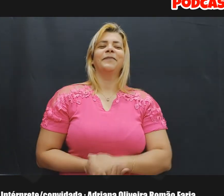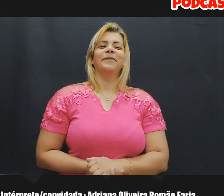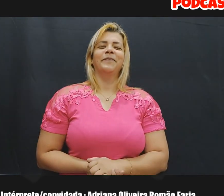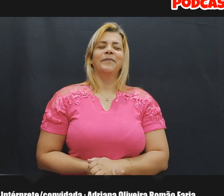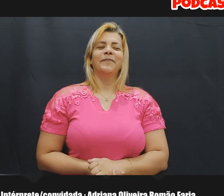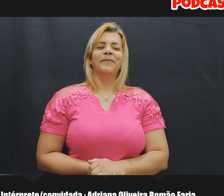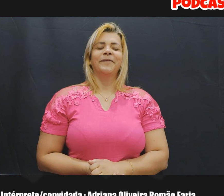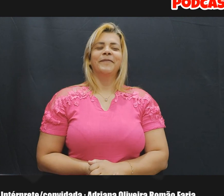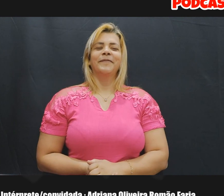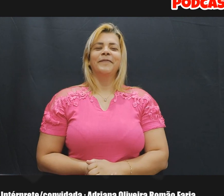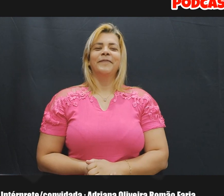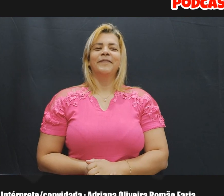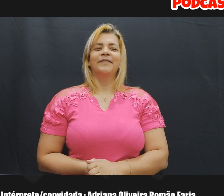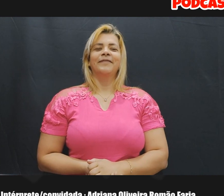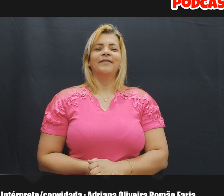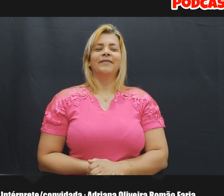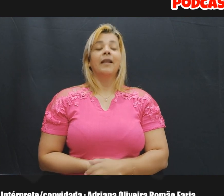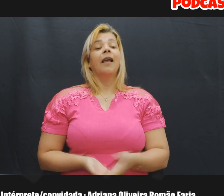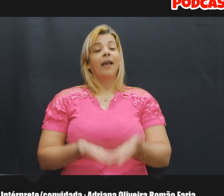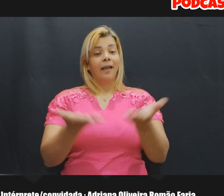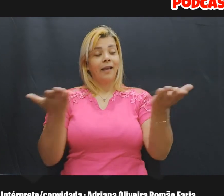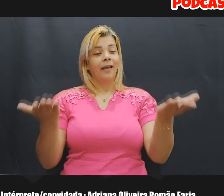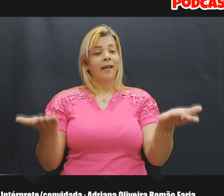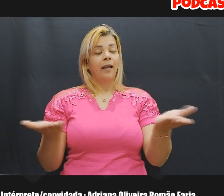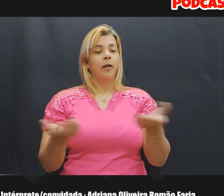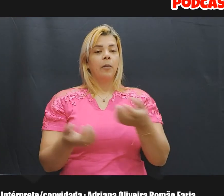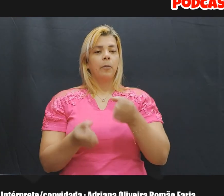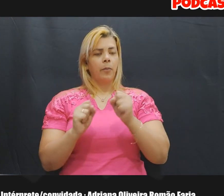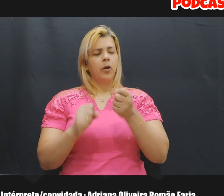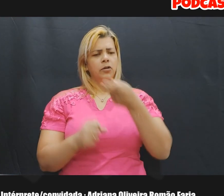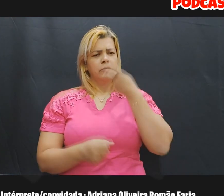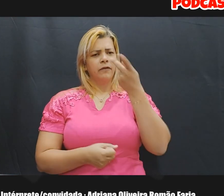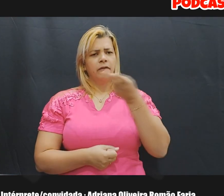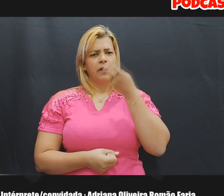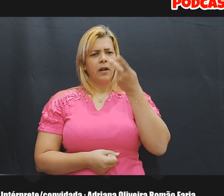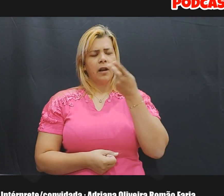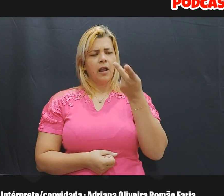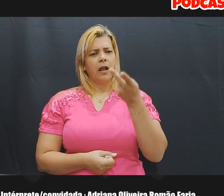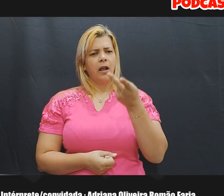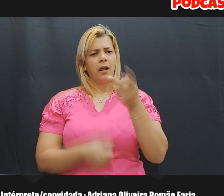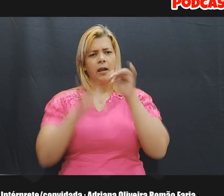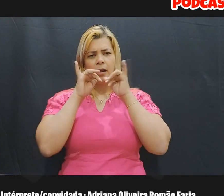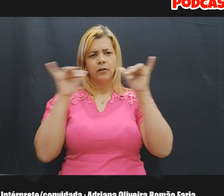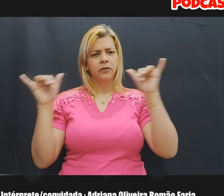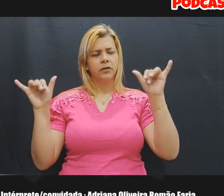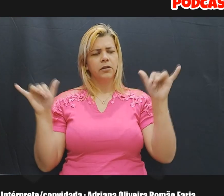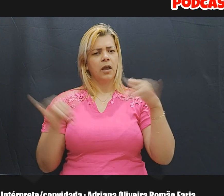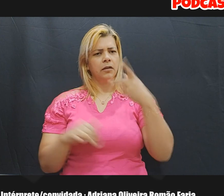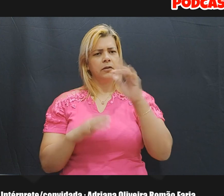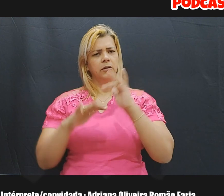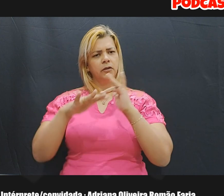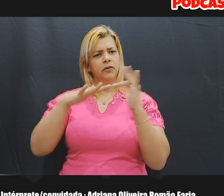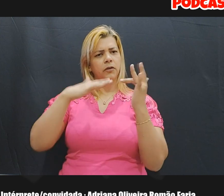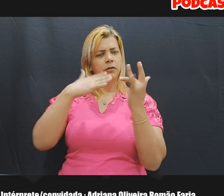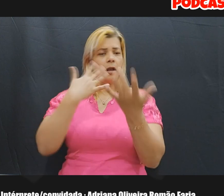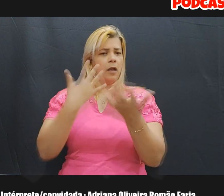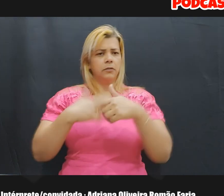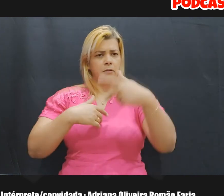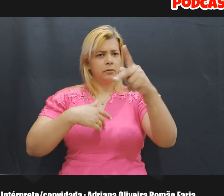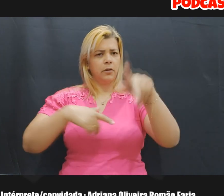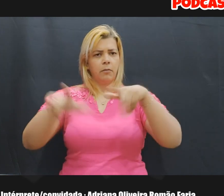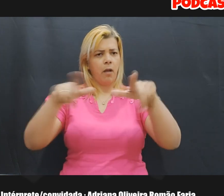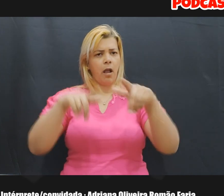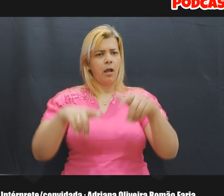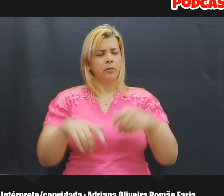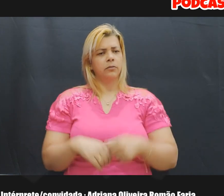Legal, muito obrigado. E deixa a oportunidade também, professora, se a senhora quiser, divulgar suas redes sociais, seus trabalhos,